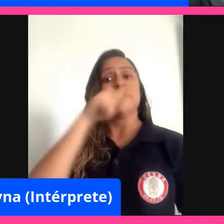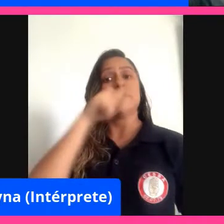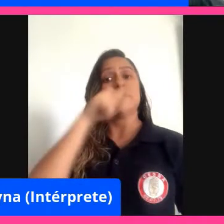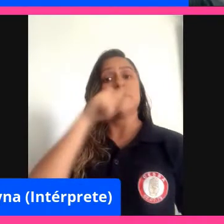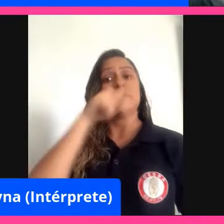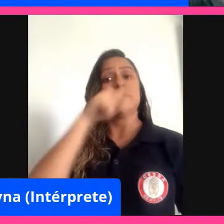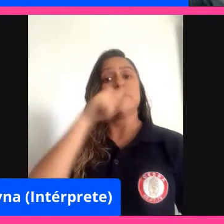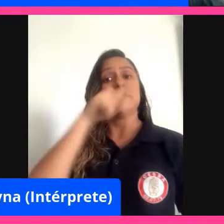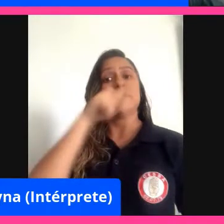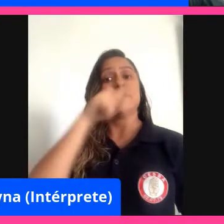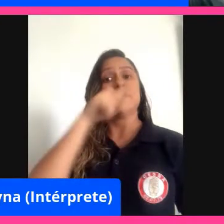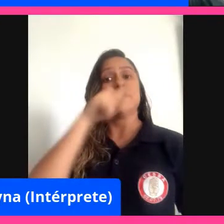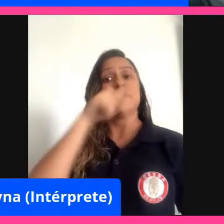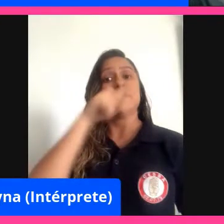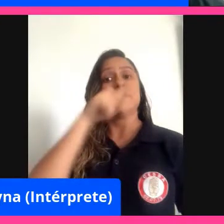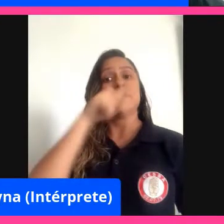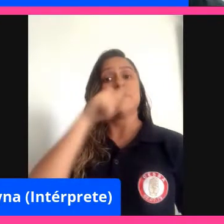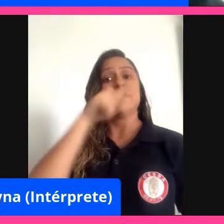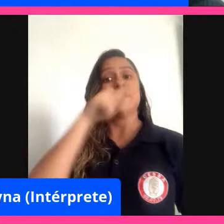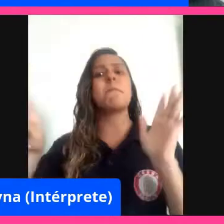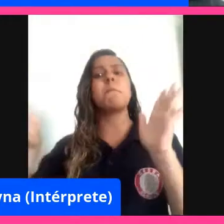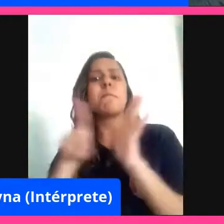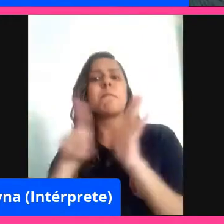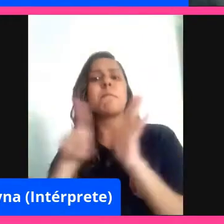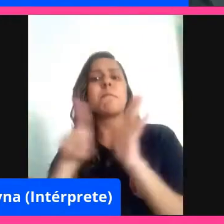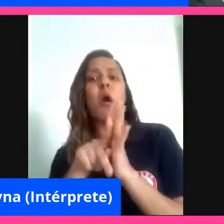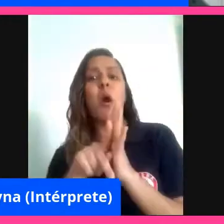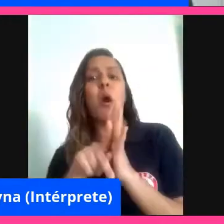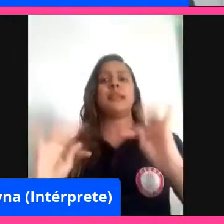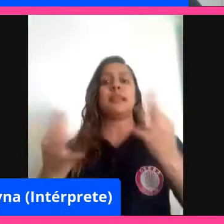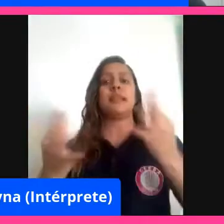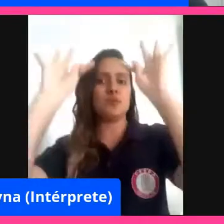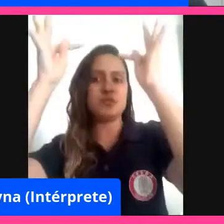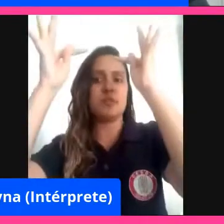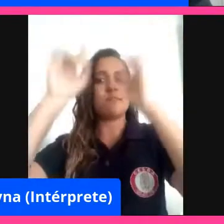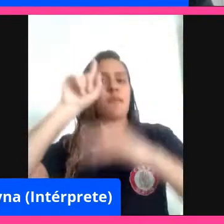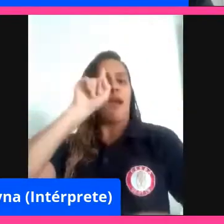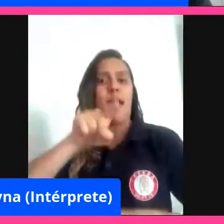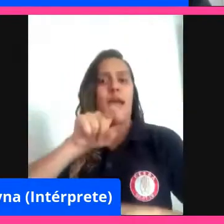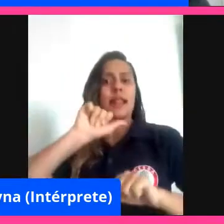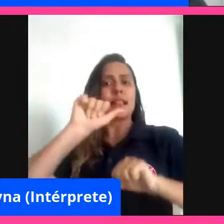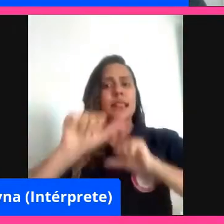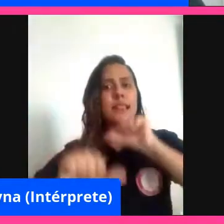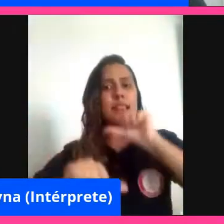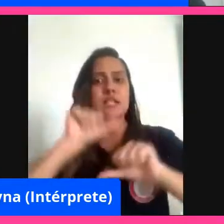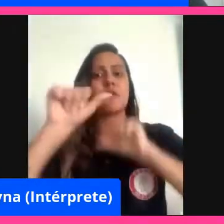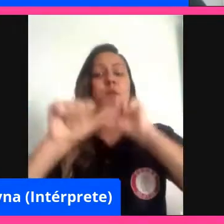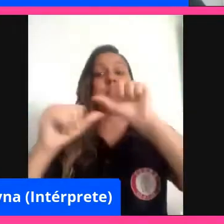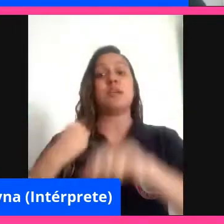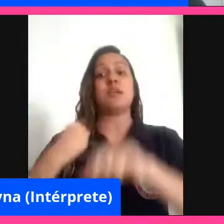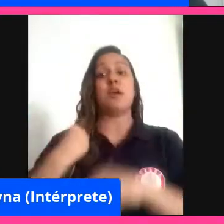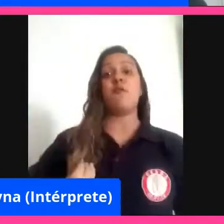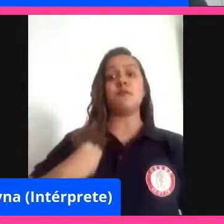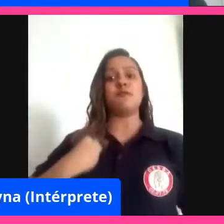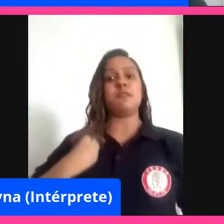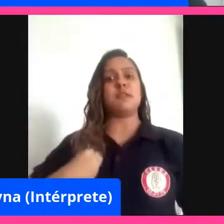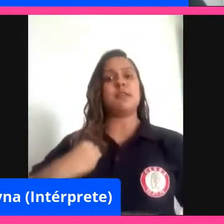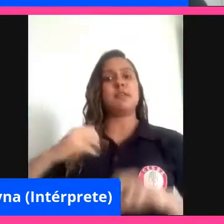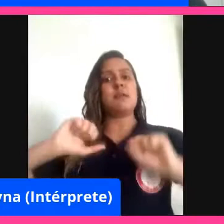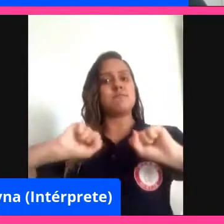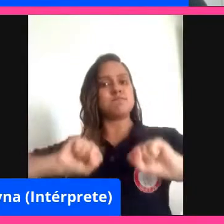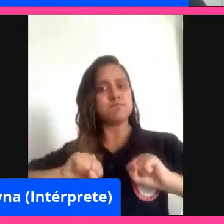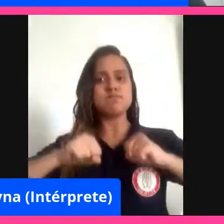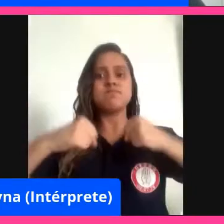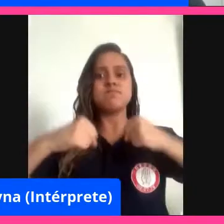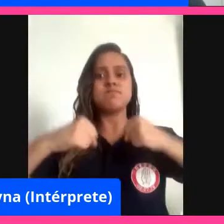e empoderamento da pessoa com deficiência. E está aqui ao lado dessas duas pessoas que são fantásticas e que eu